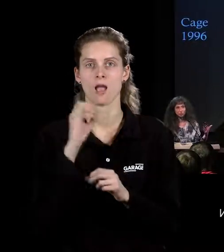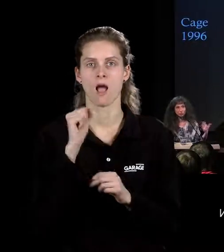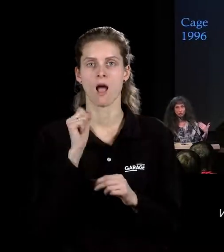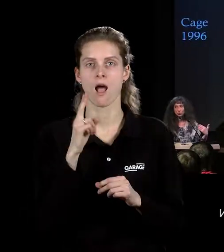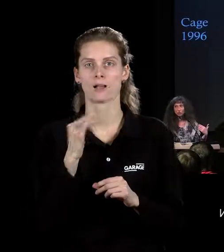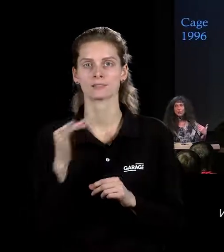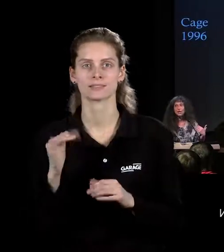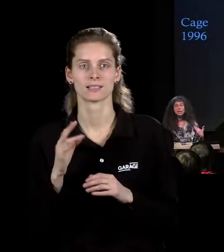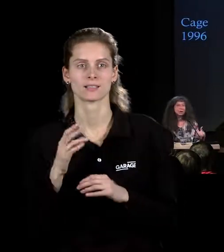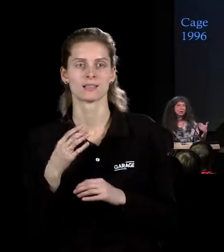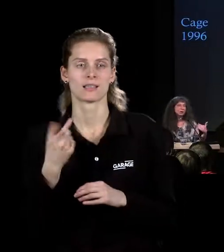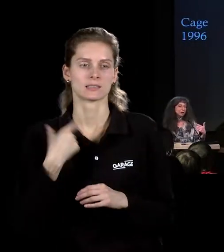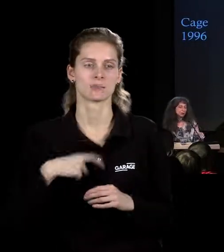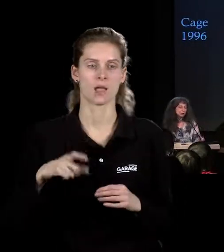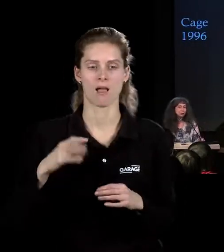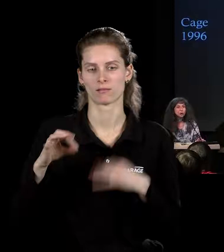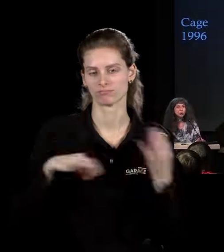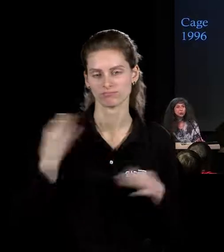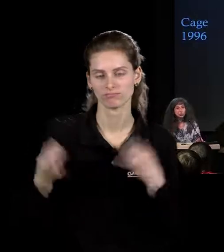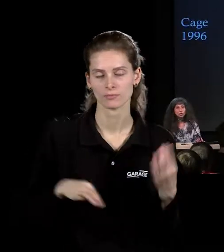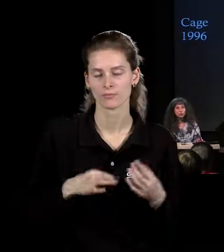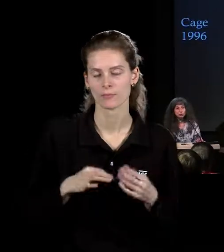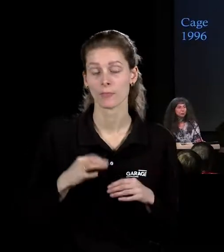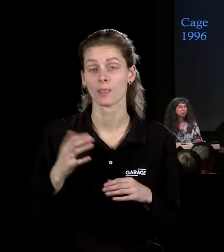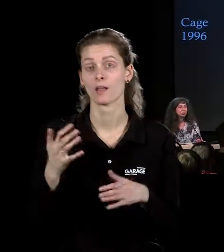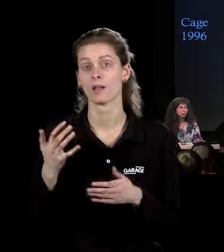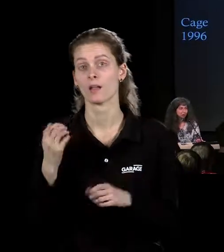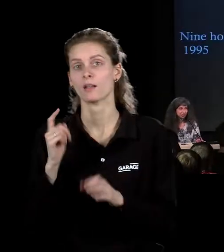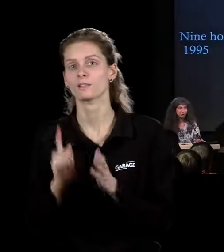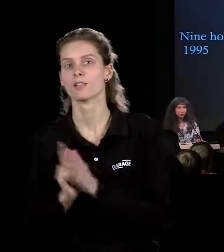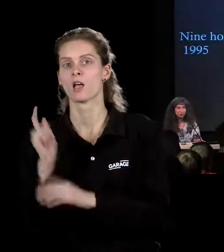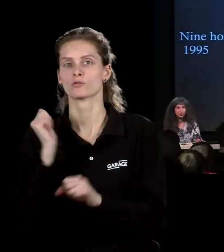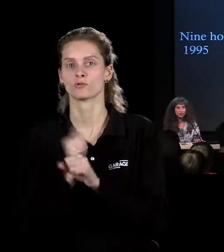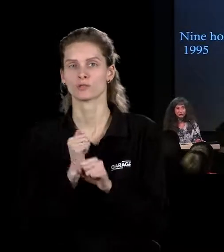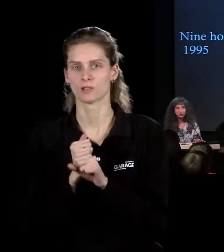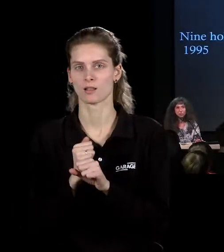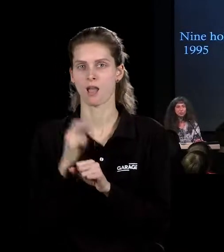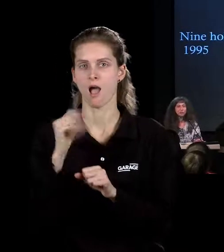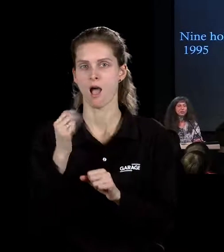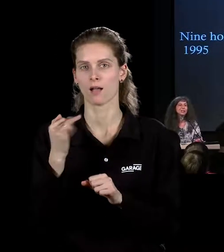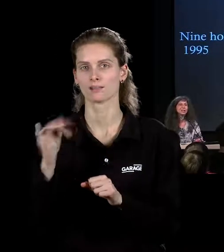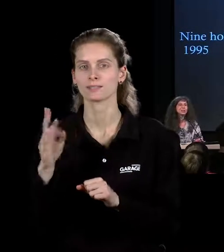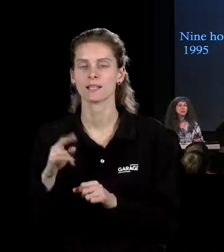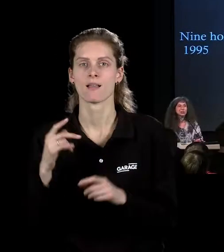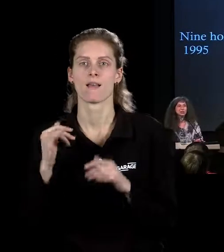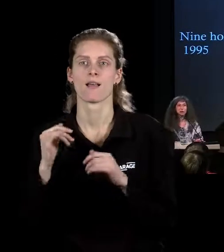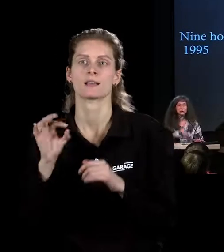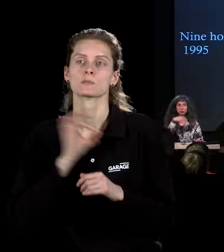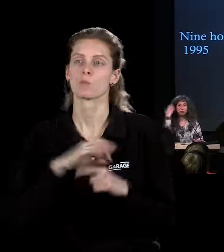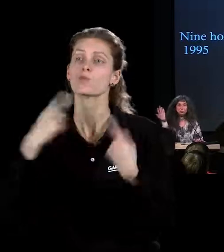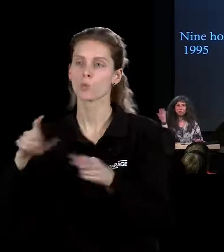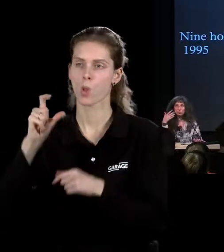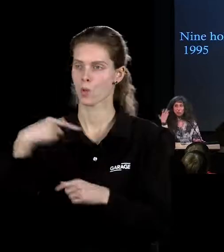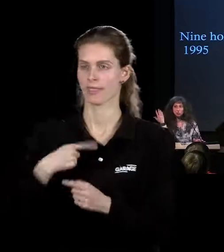всеми возможными способами, и он стал делать акции с участием других людей, поэтому изменилась концепция этой акции, там появились вот эти